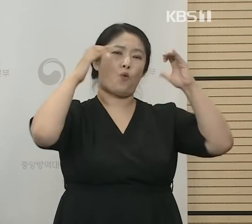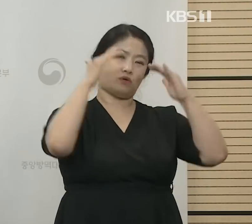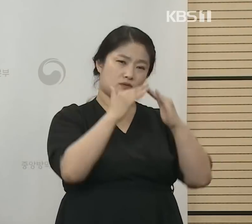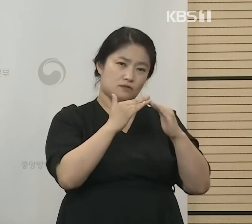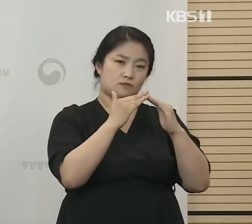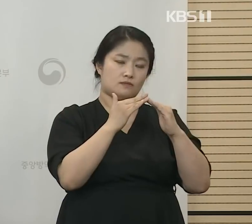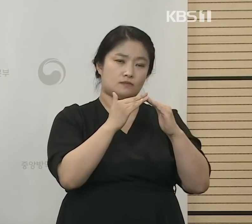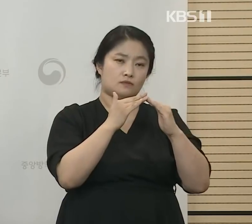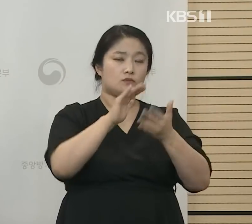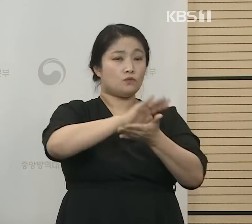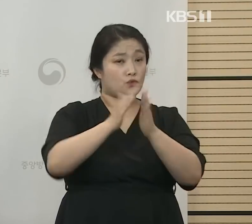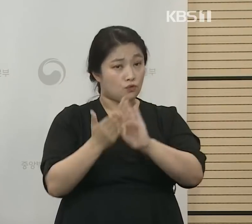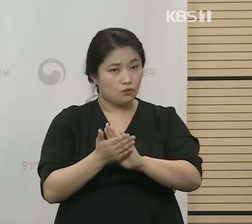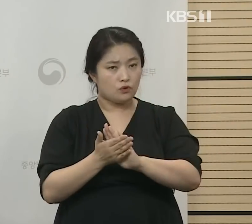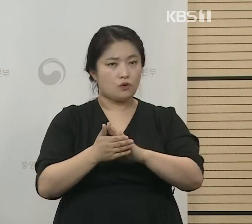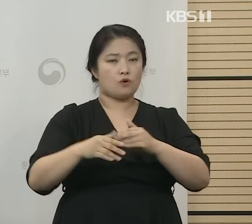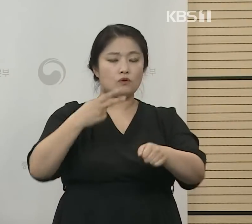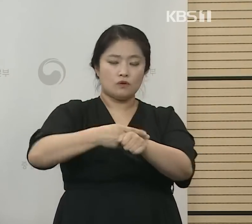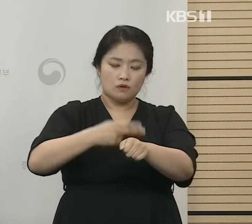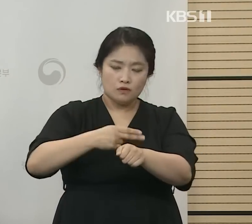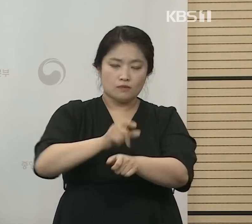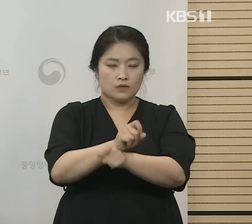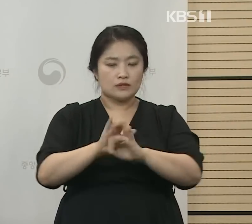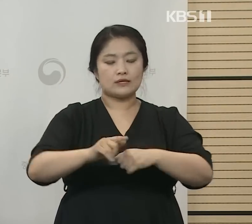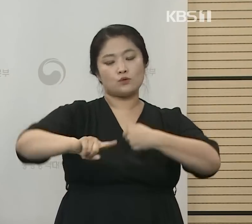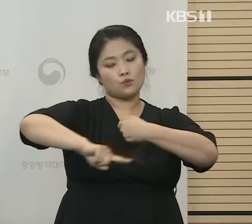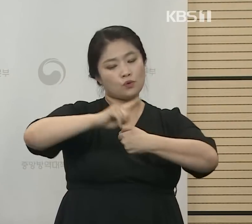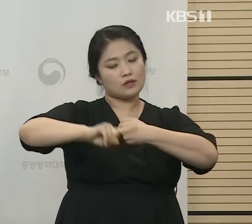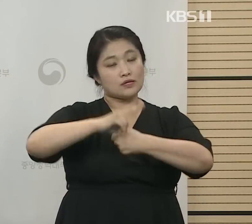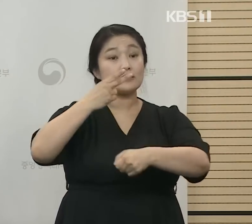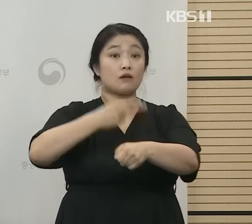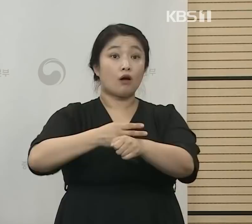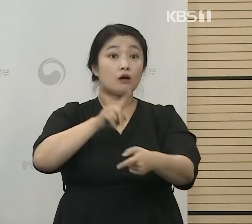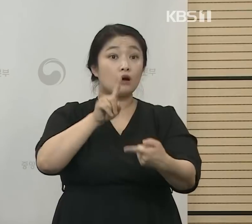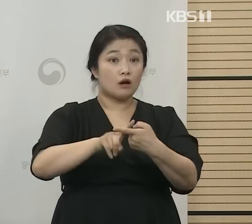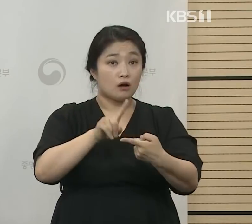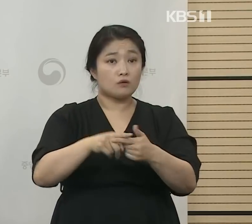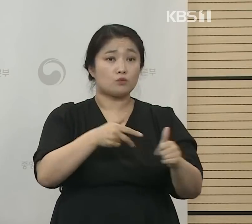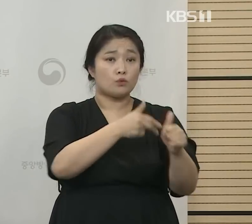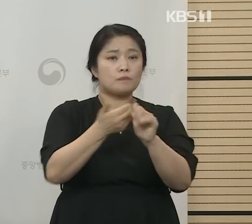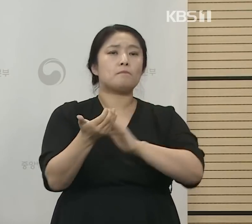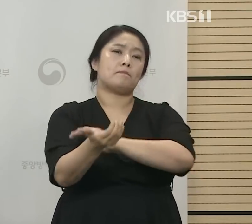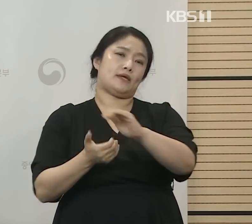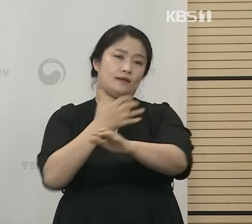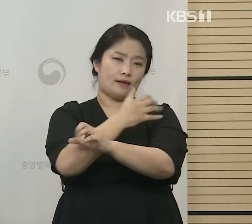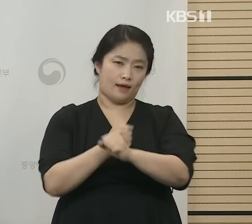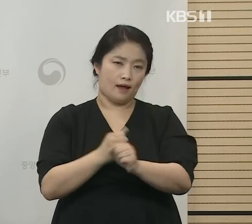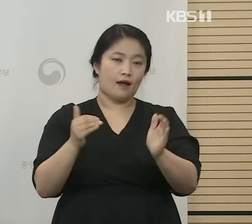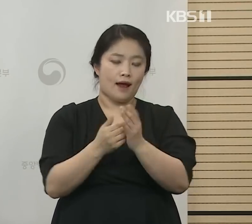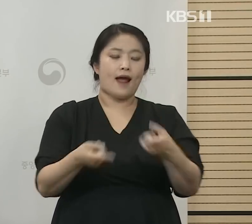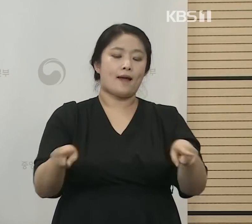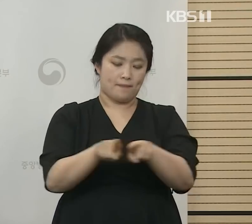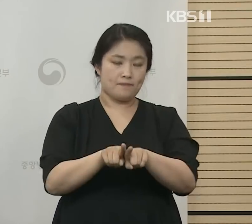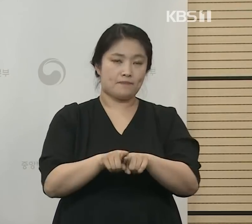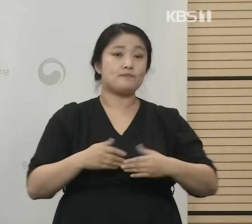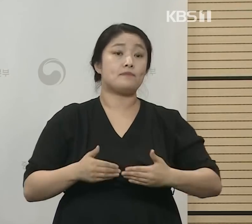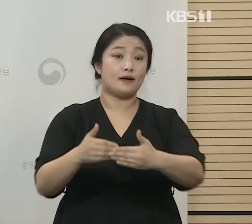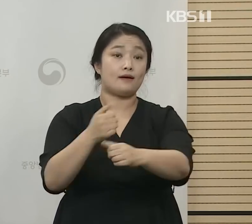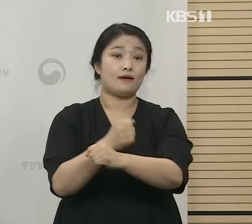어린이집, 유치원 교직원과 초등학교 1, 2학년 교사 등에 대한 접종도 사전 예약을 거쳐 함께